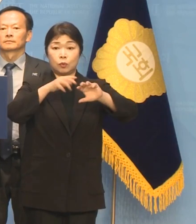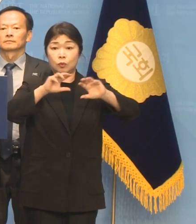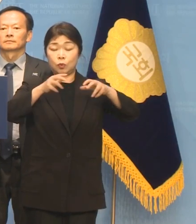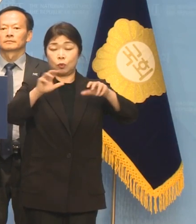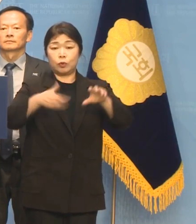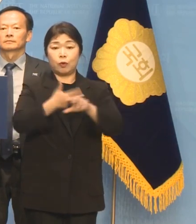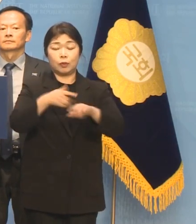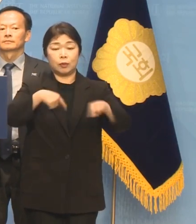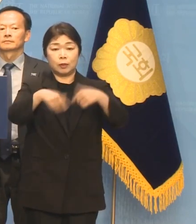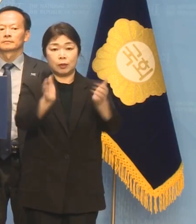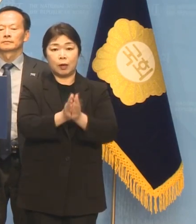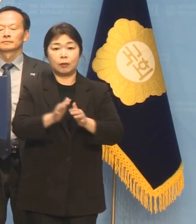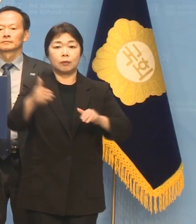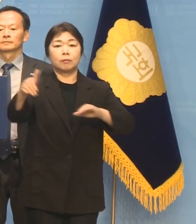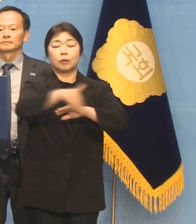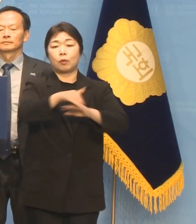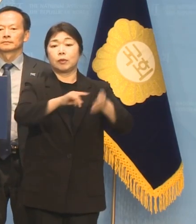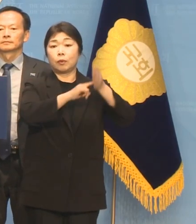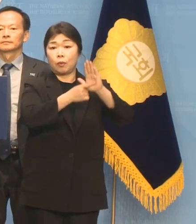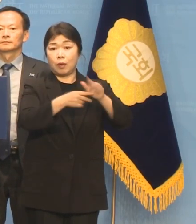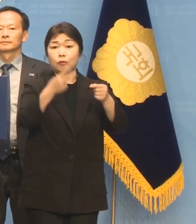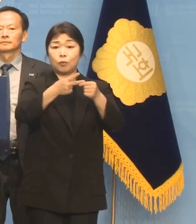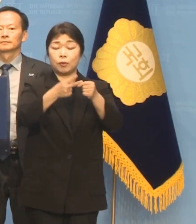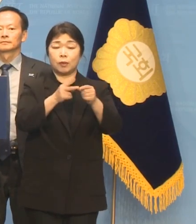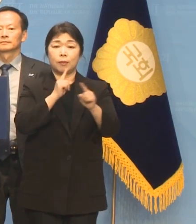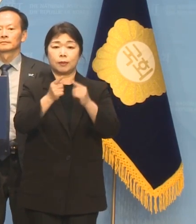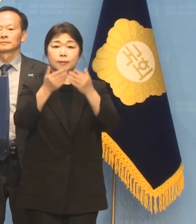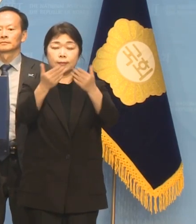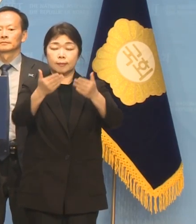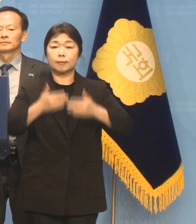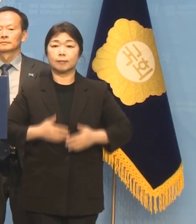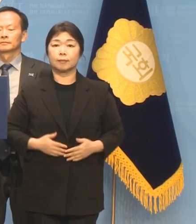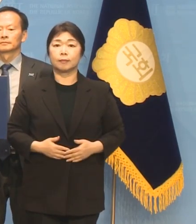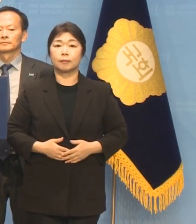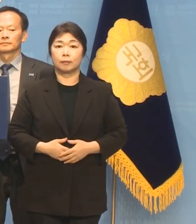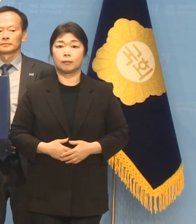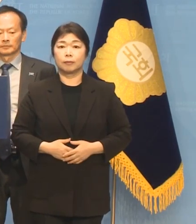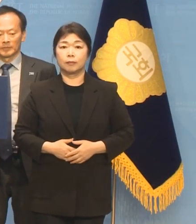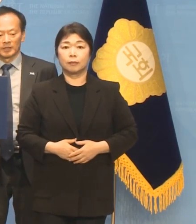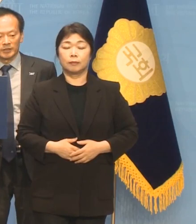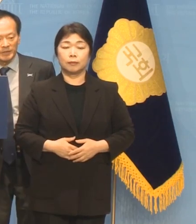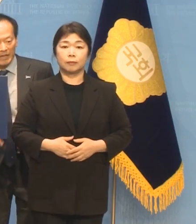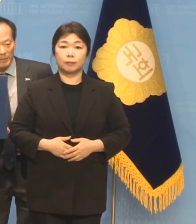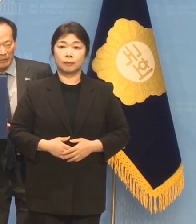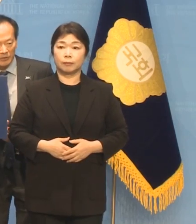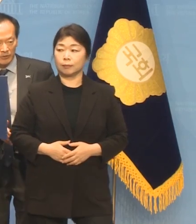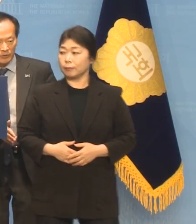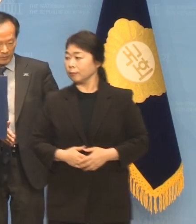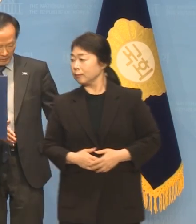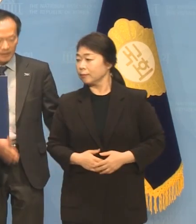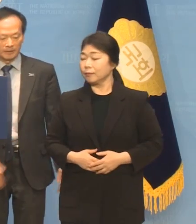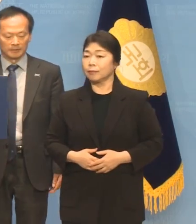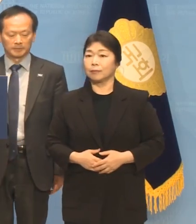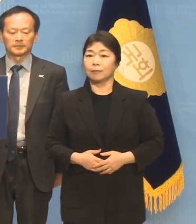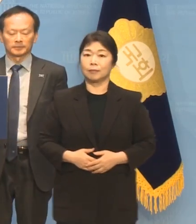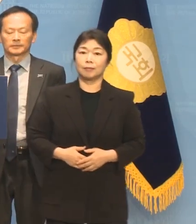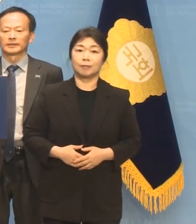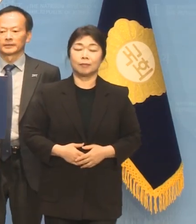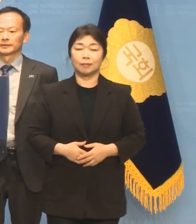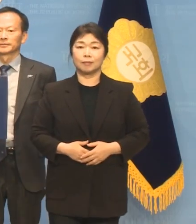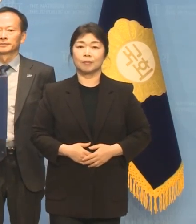정책공약 발표 두 번째 정책공약 발표 기자 회견